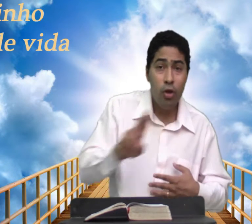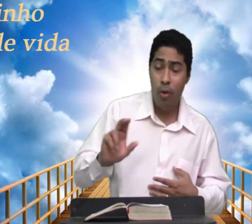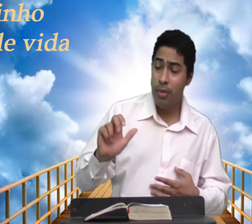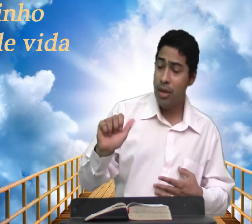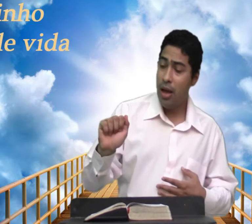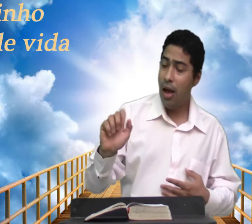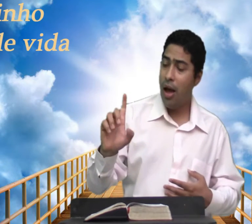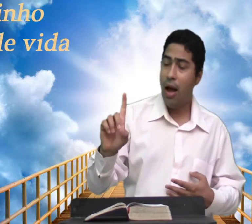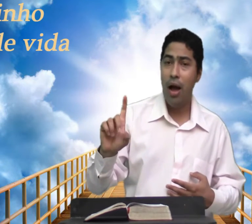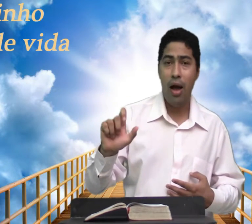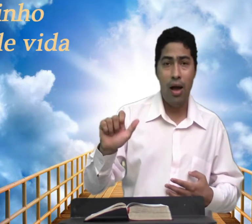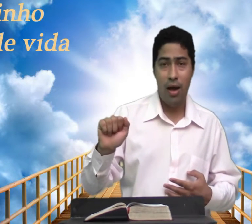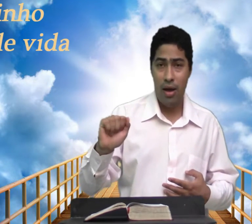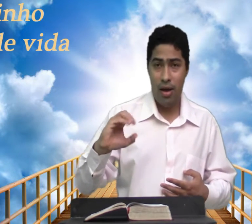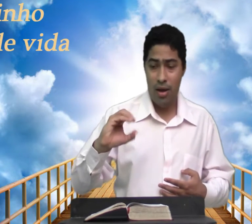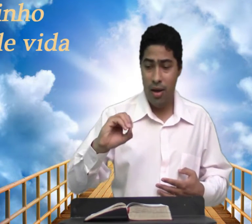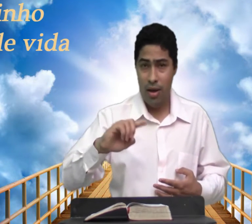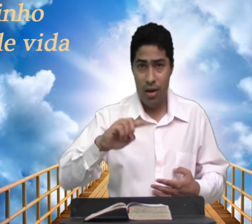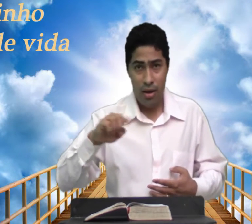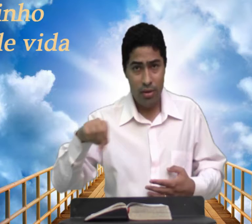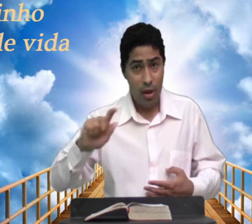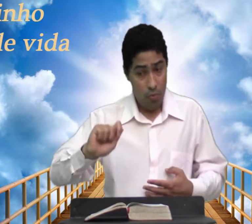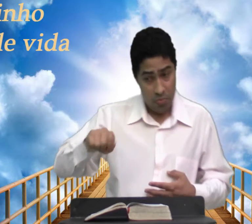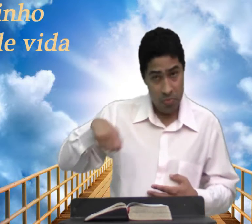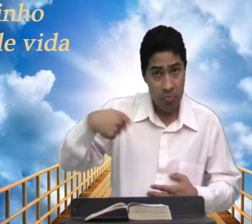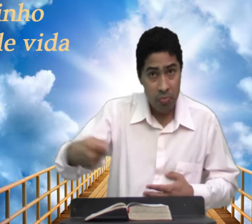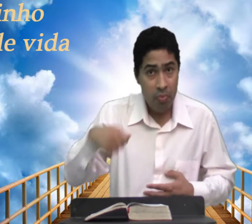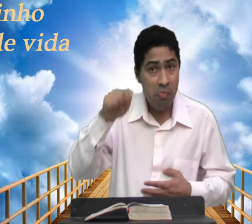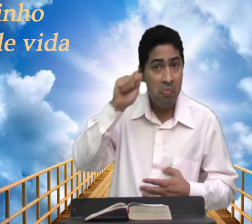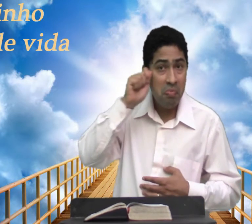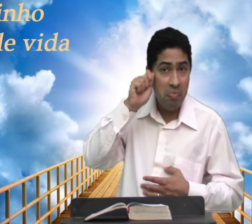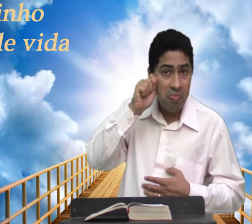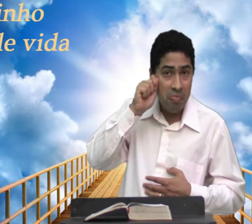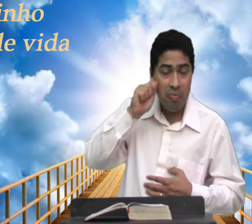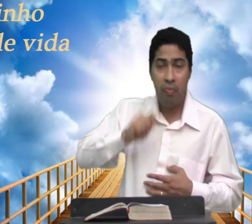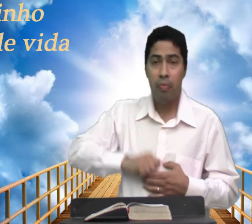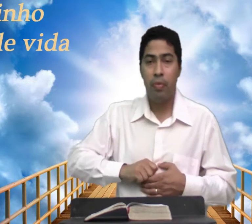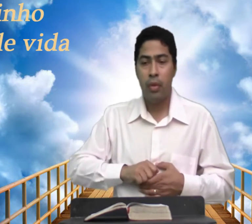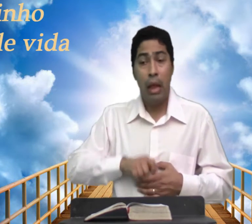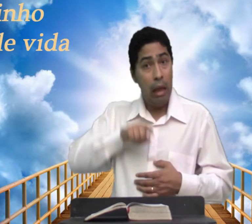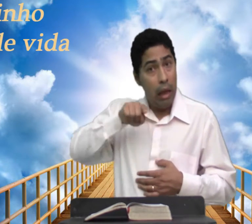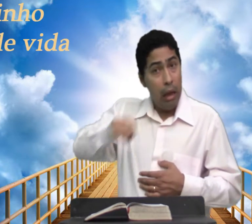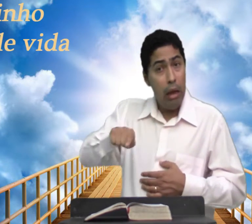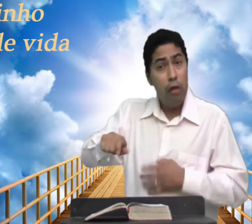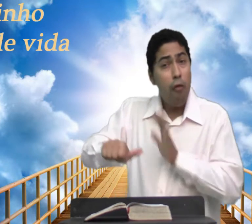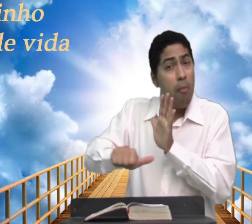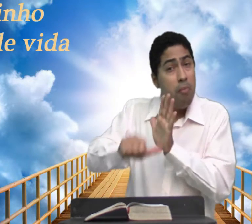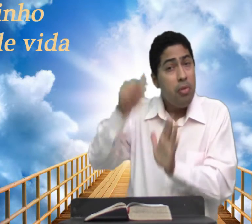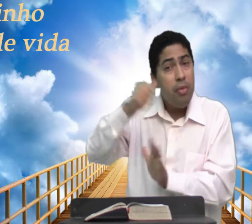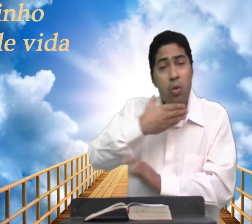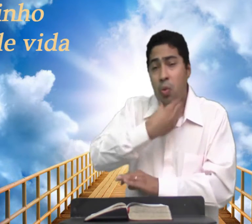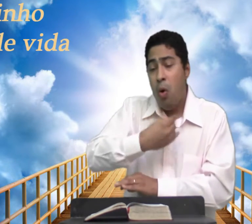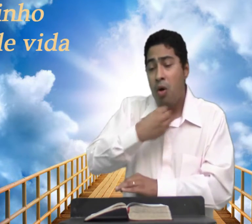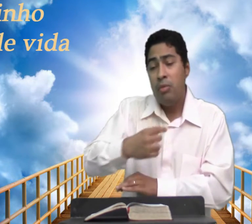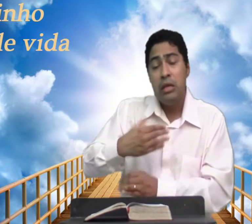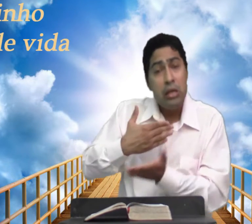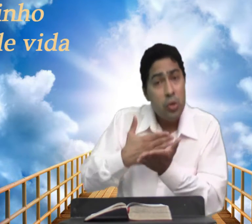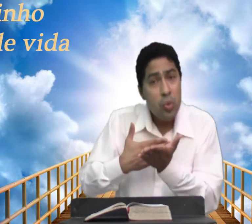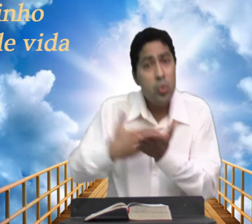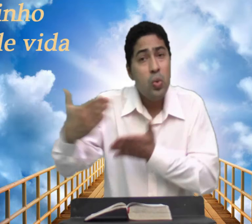nome Adão, né? E este é o sinal de Adão. Ele foi o primeiro homem que